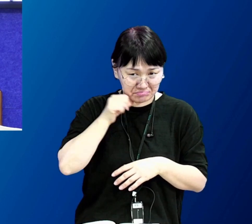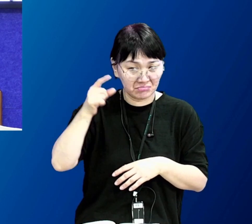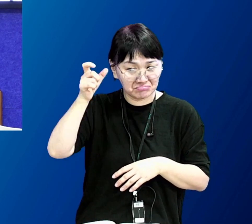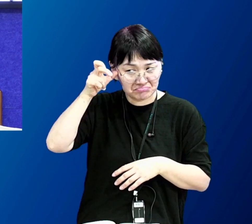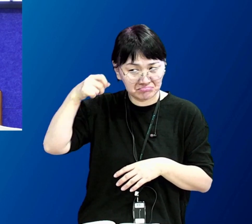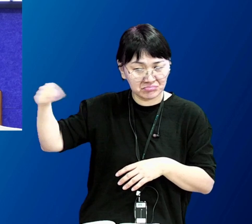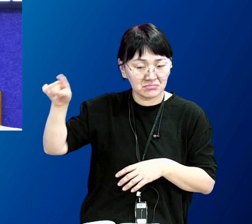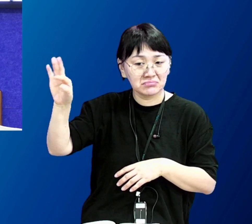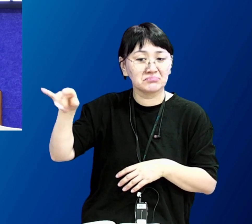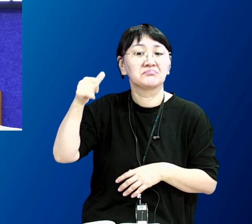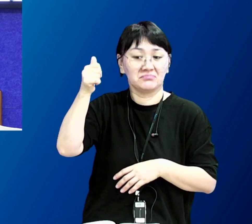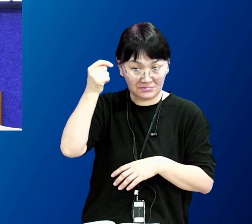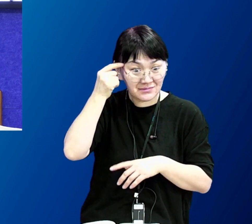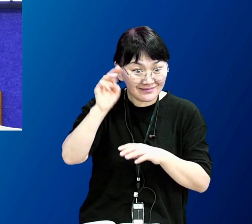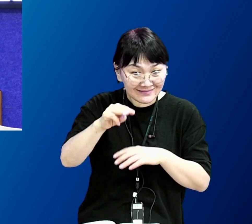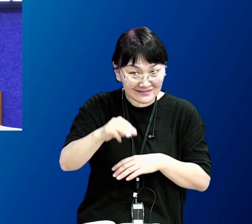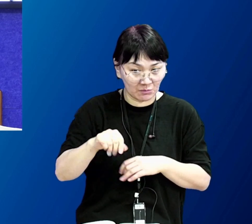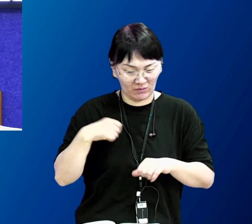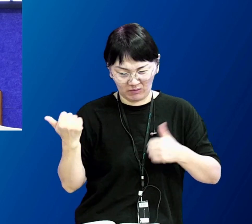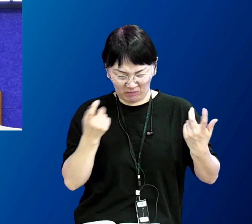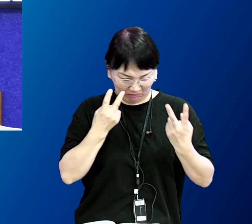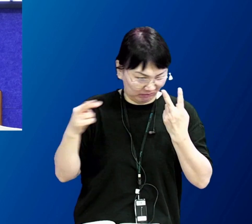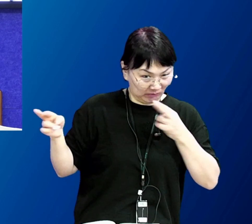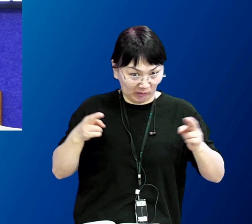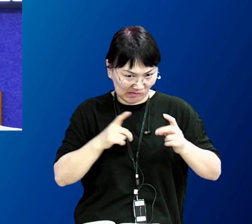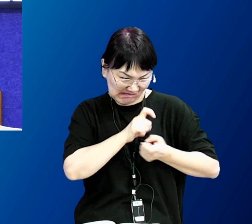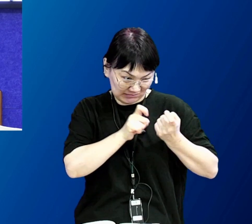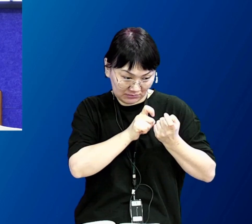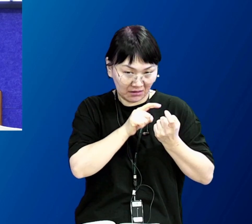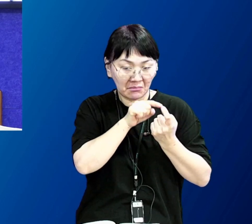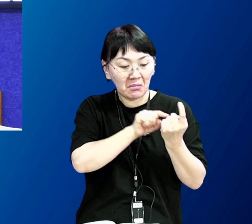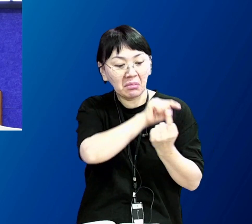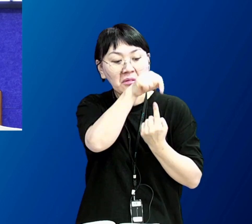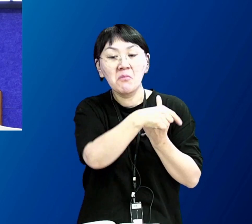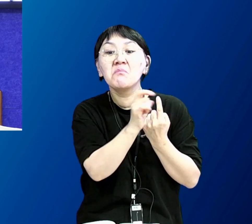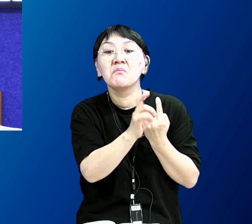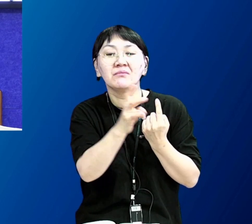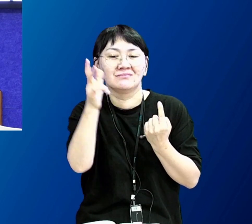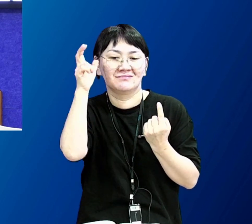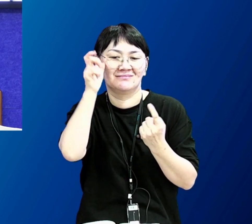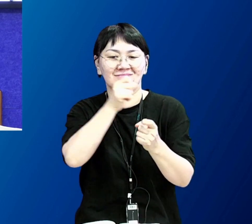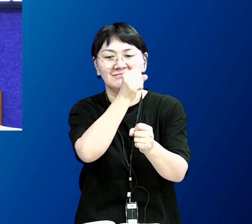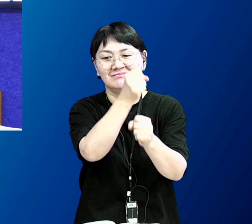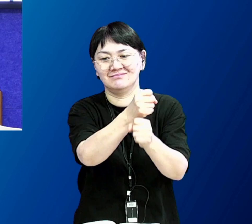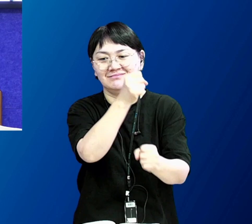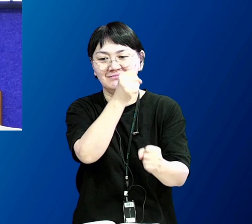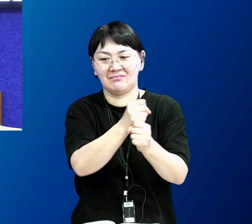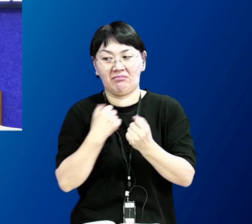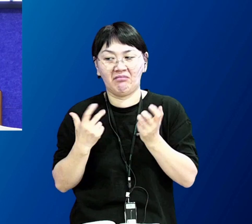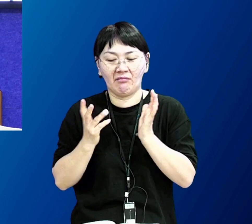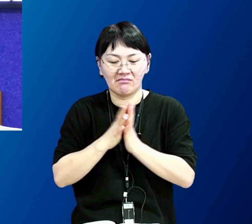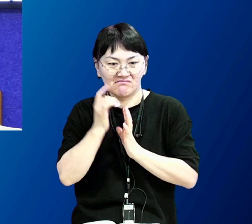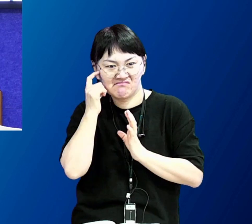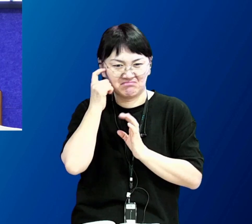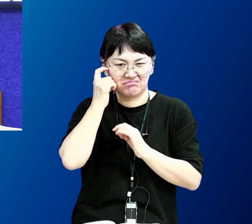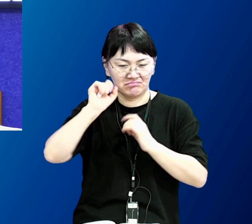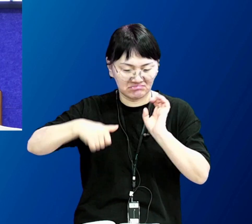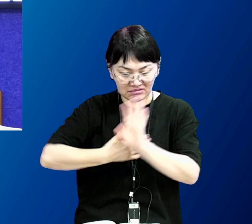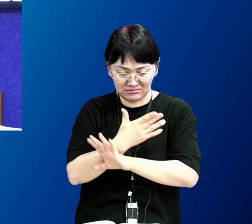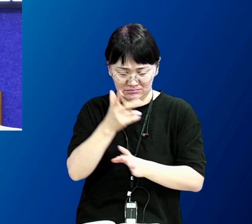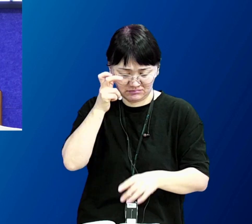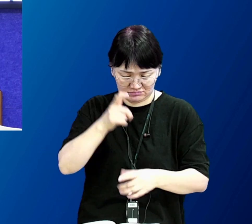эцтэй ахан дүүс би юуныг үзэн ядан хэрүүл маргаан гарч байгаа бол түүний цаана хэн байгаа юм? Бозор сүнс байгаа гэж